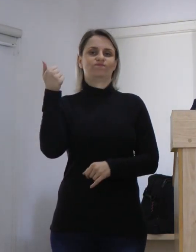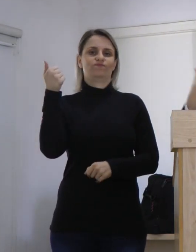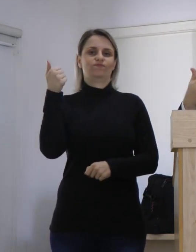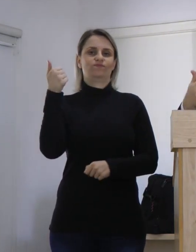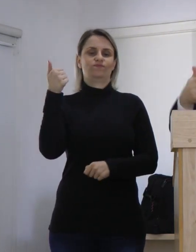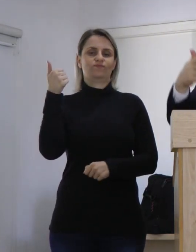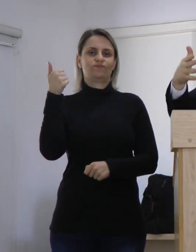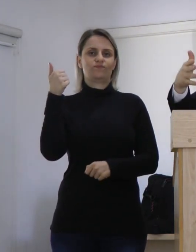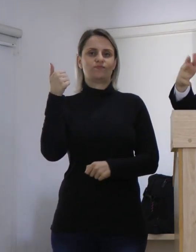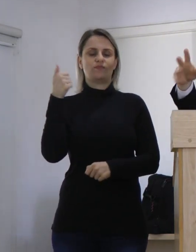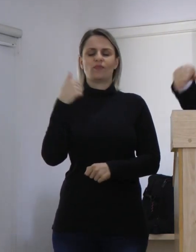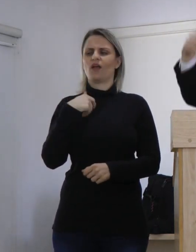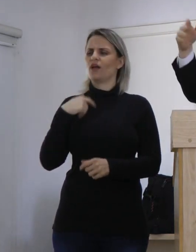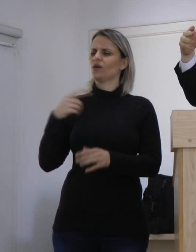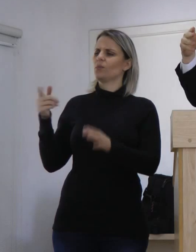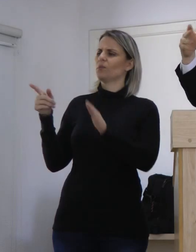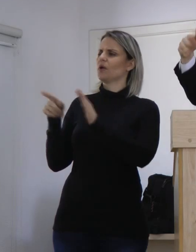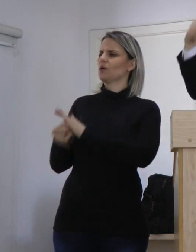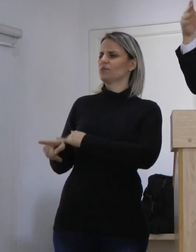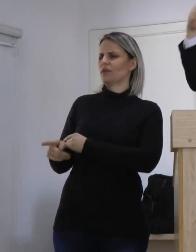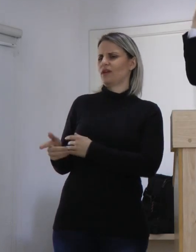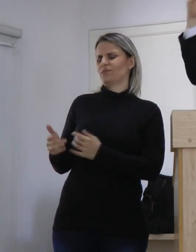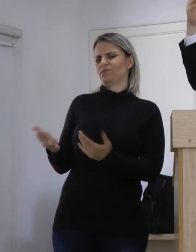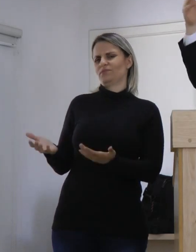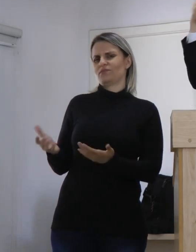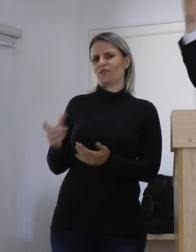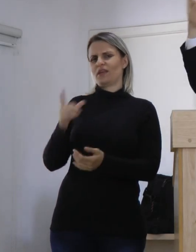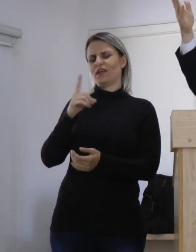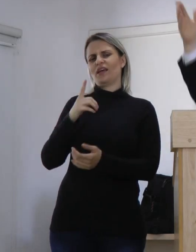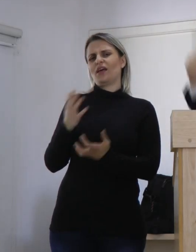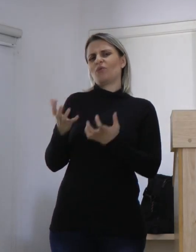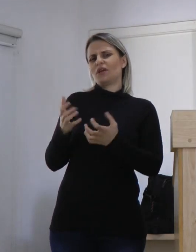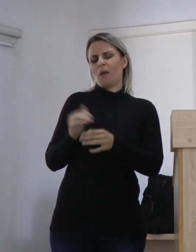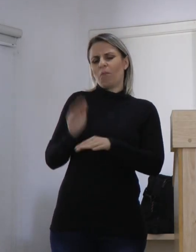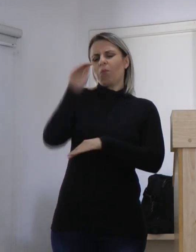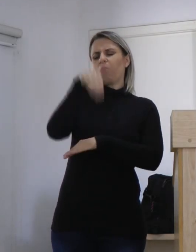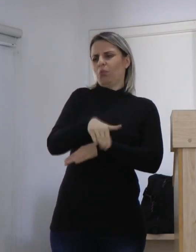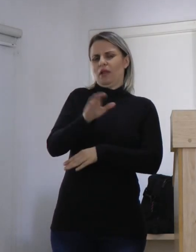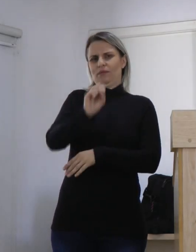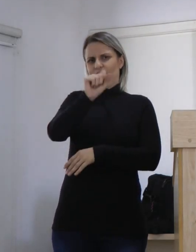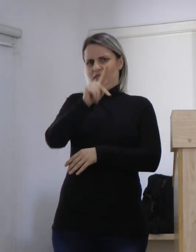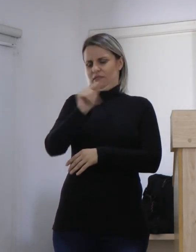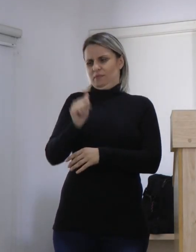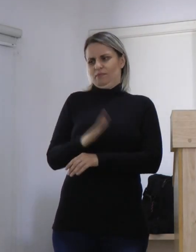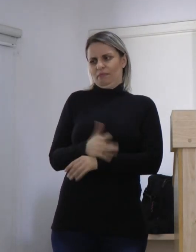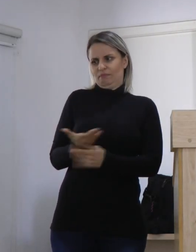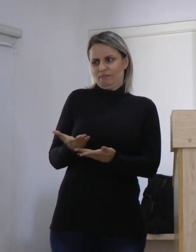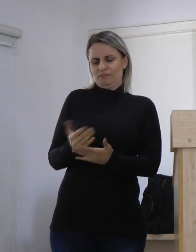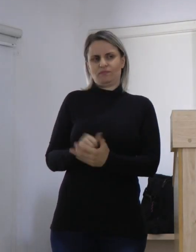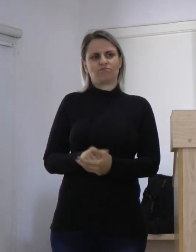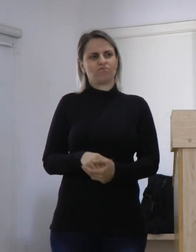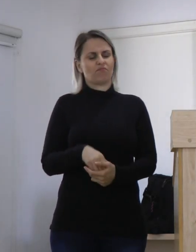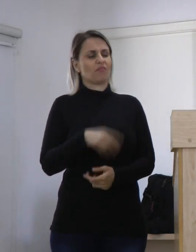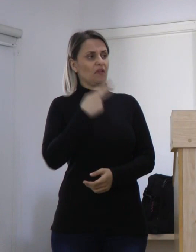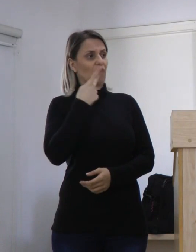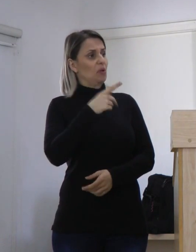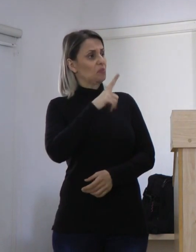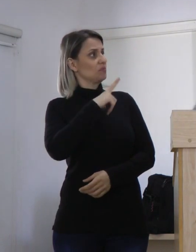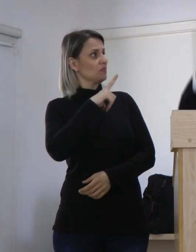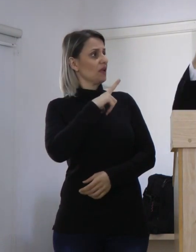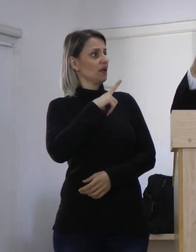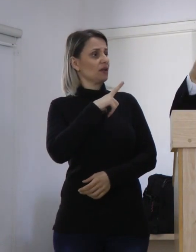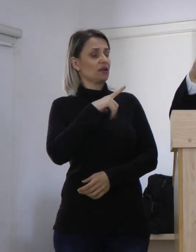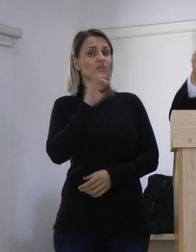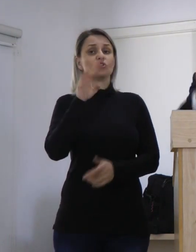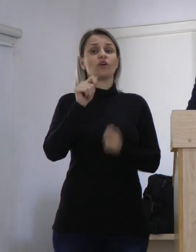E eu perguntei, mas não tem um jeito de não passar por esse tal de spa do espírito, não? Eles têm. É só